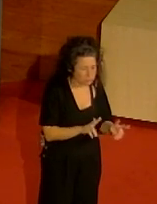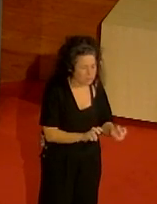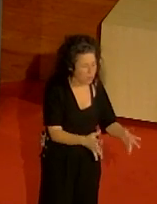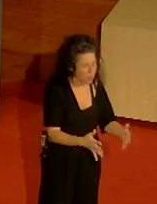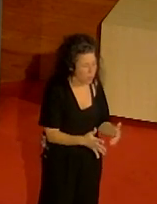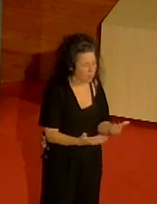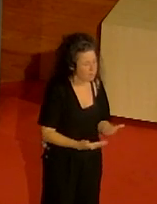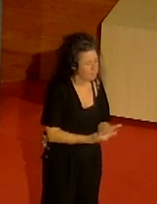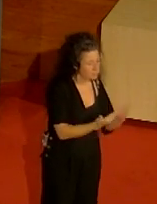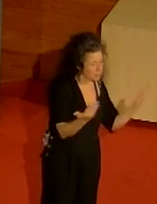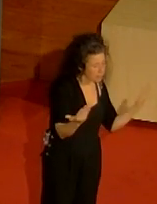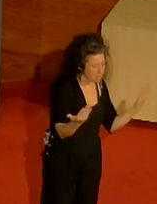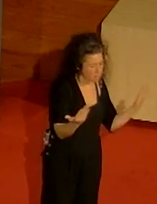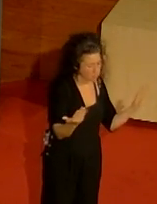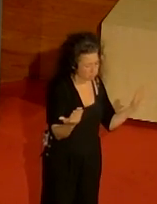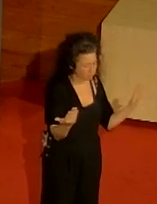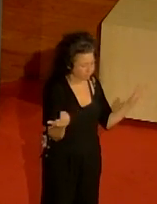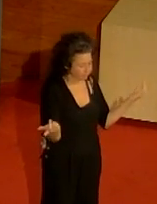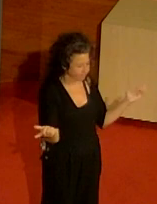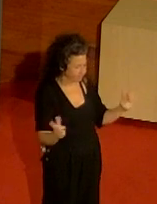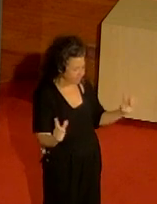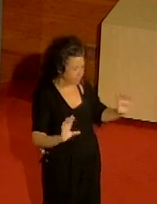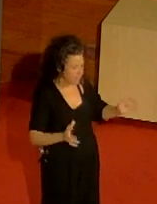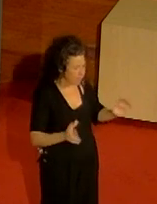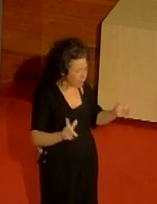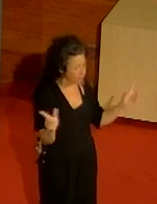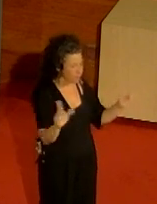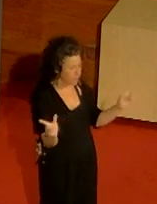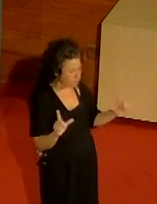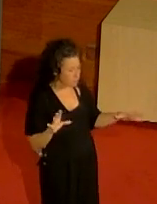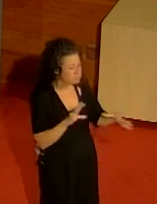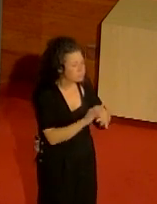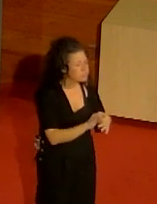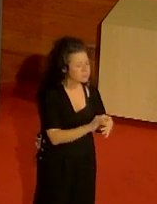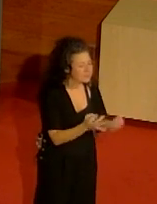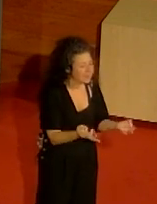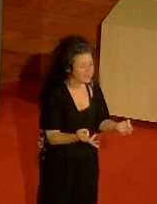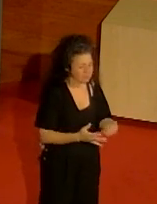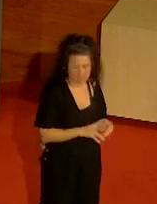En los diarios, en las radios, en las televisiones.